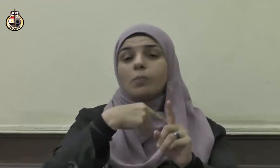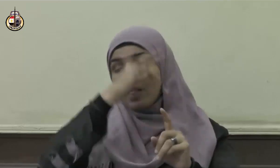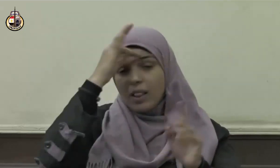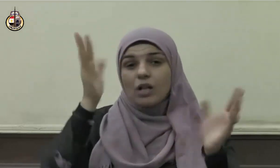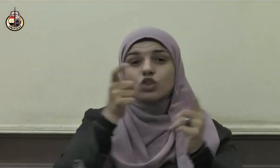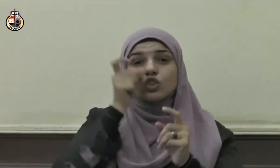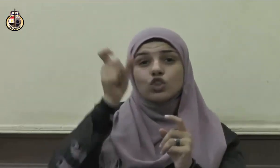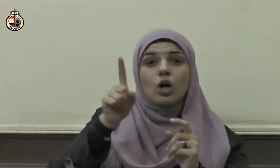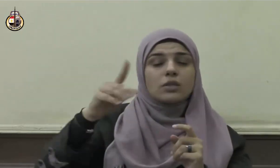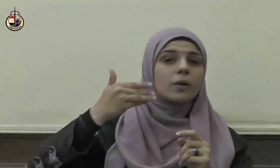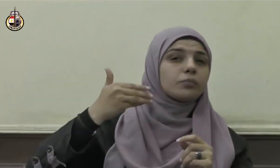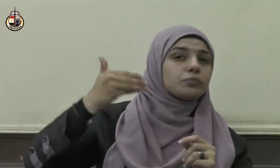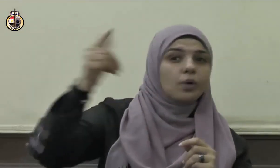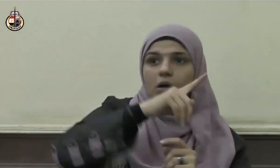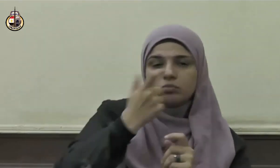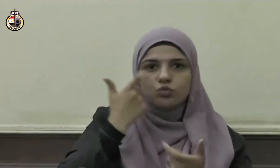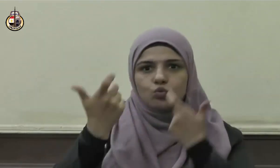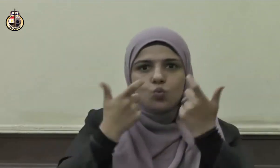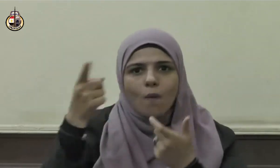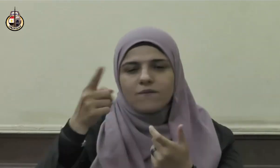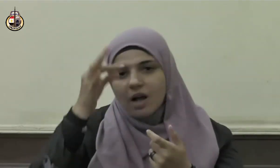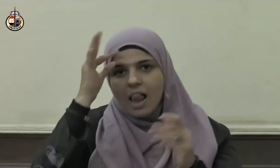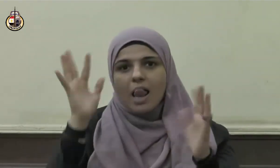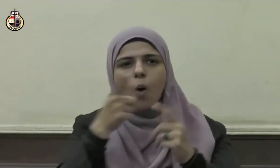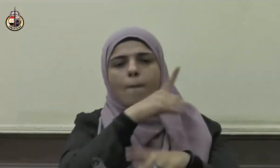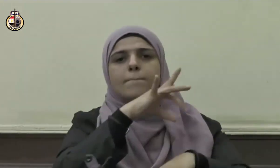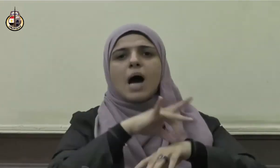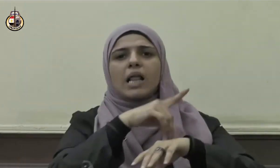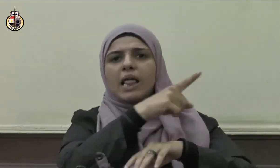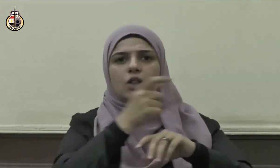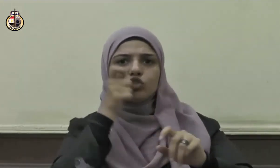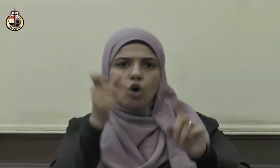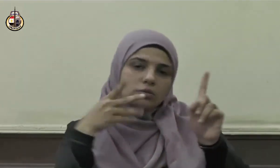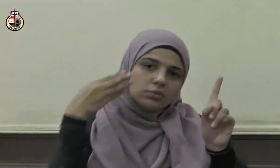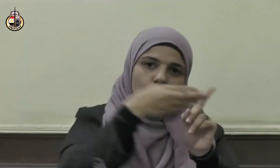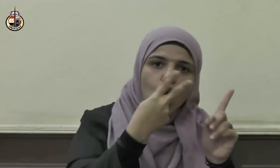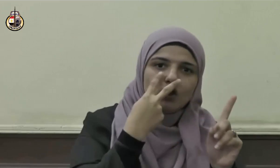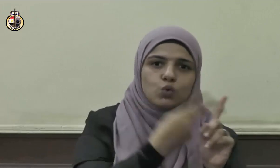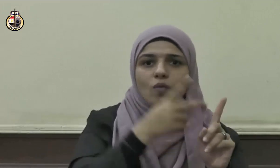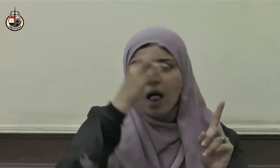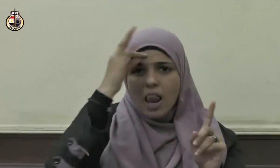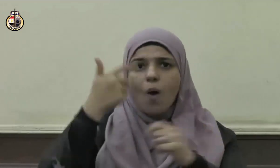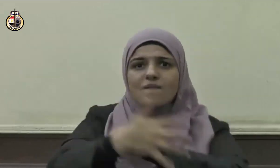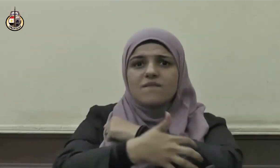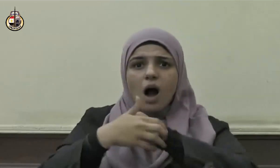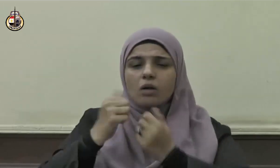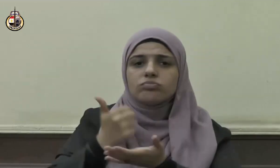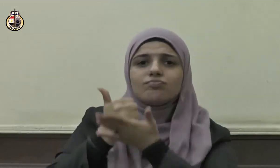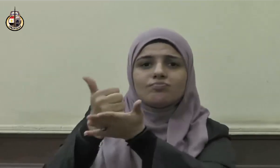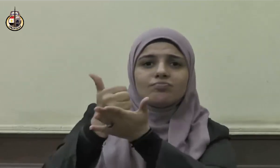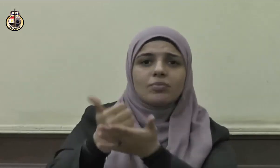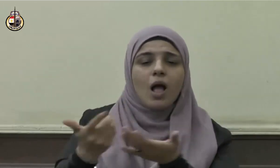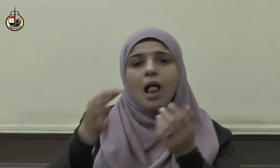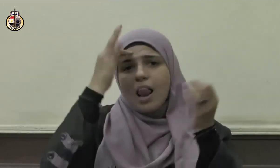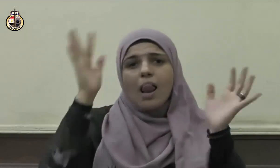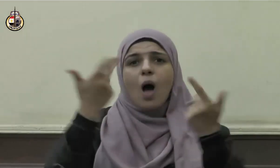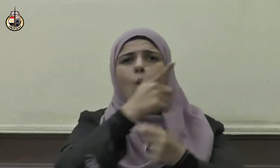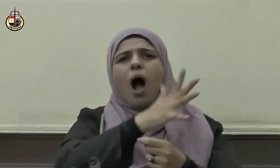أحدهم تفقدوه، وإذا مرض عالوه، وإذا افتقر أعانوه، وإذا احتاج